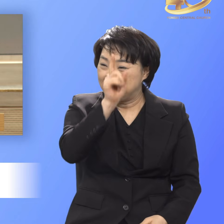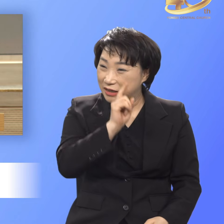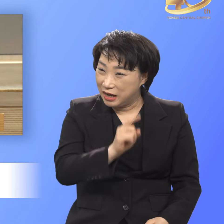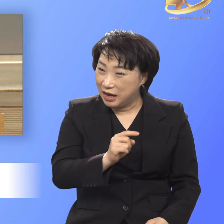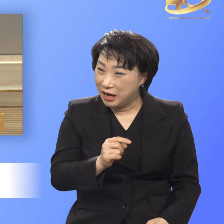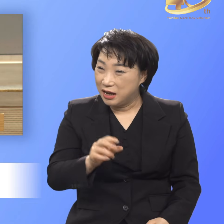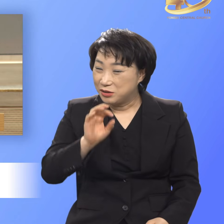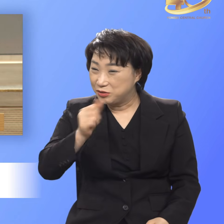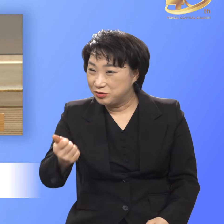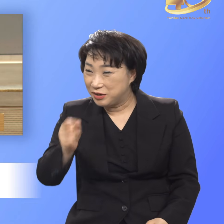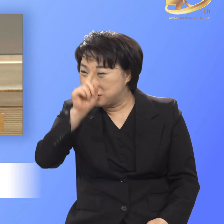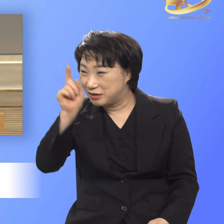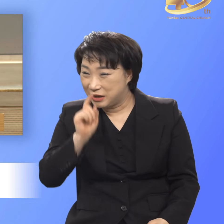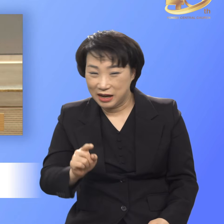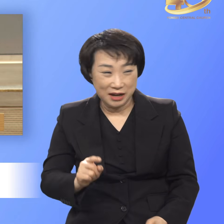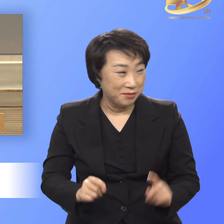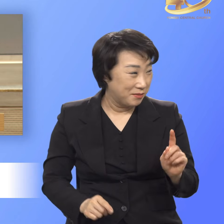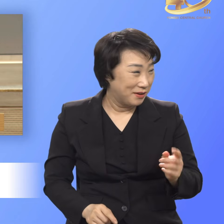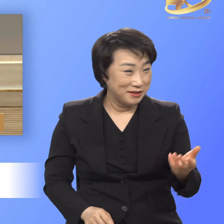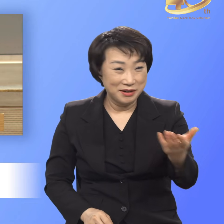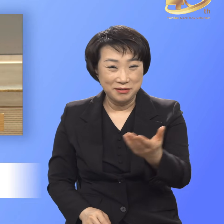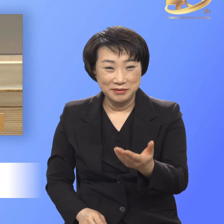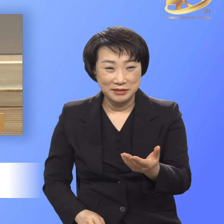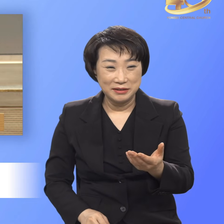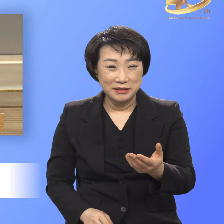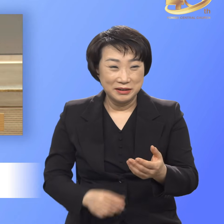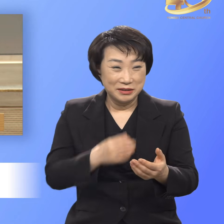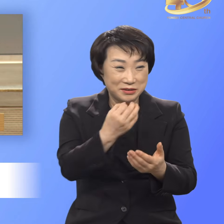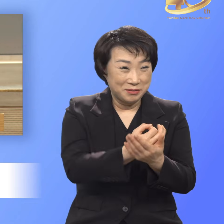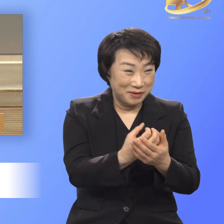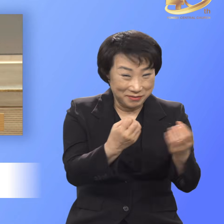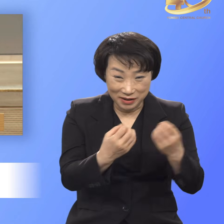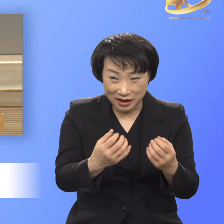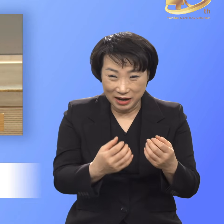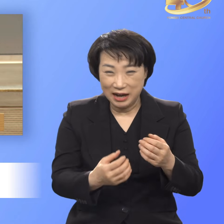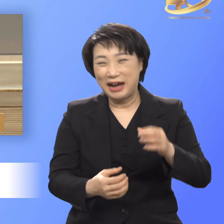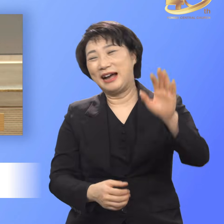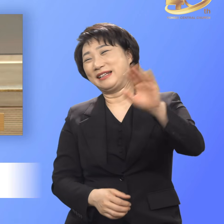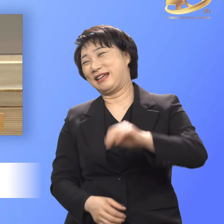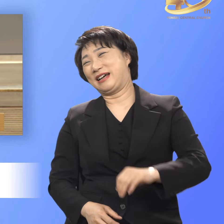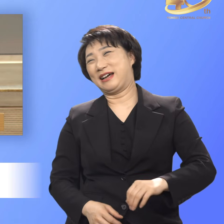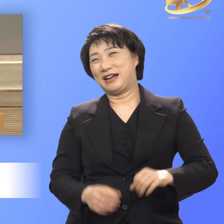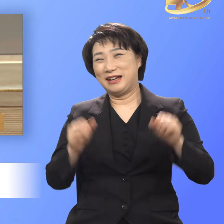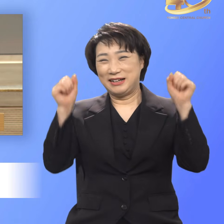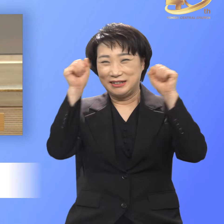벌었겠어, 못 벌었겠어? 쫄딱 40년 망했겠지.